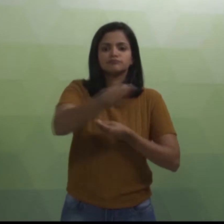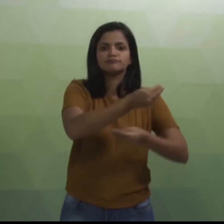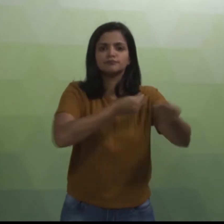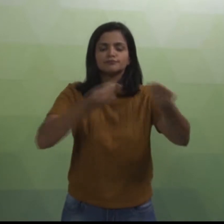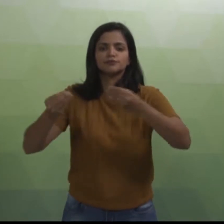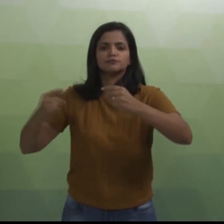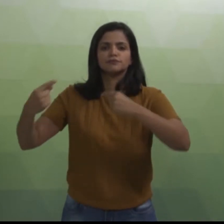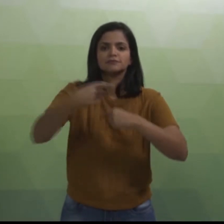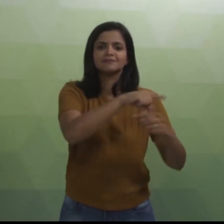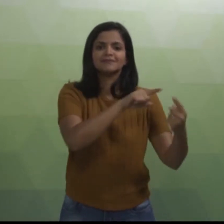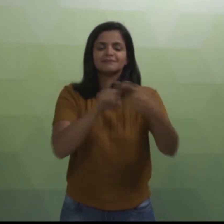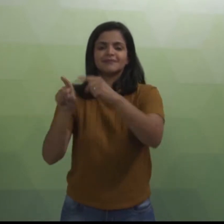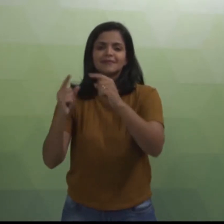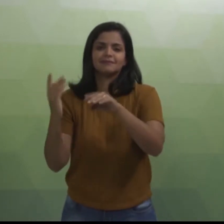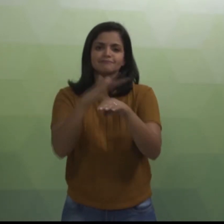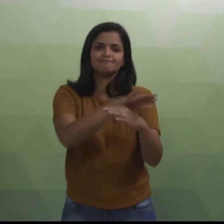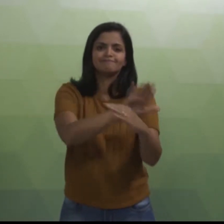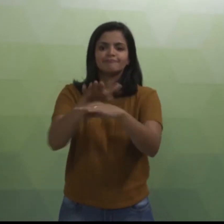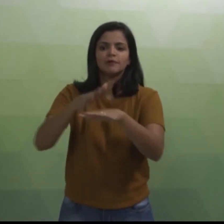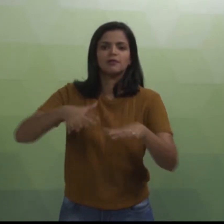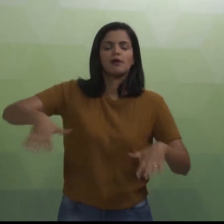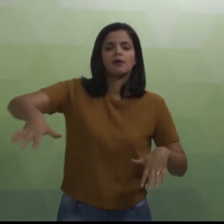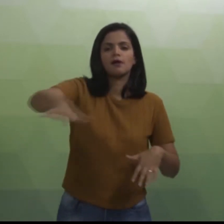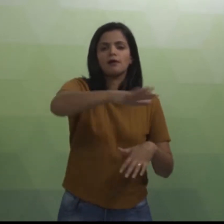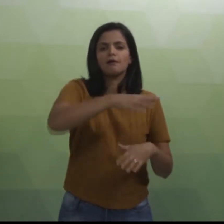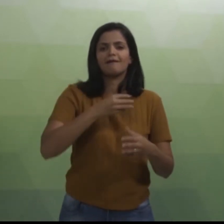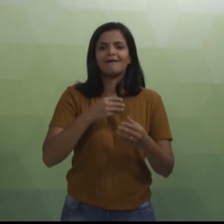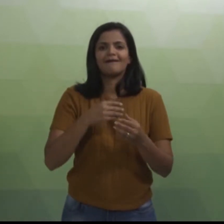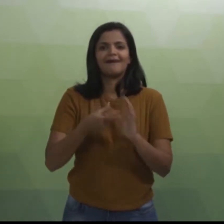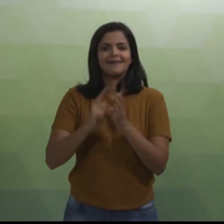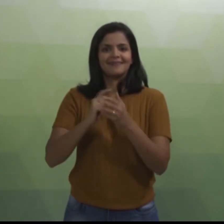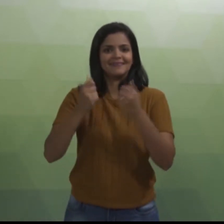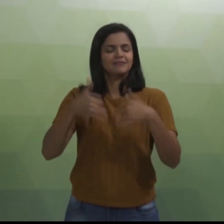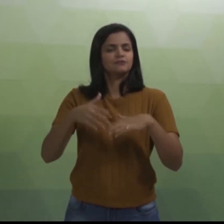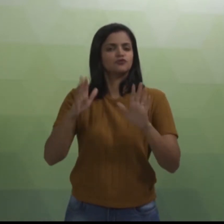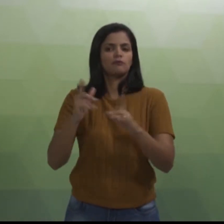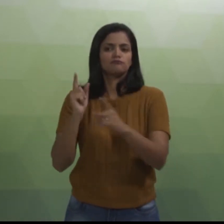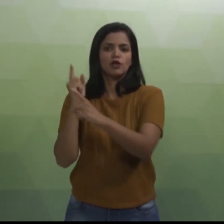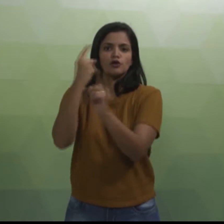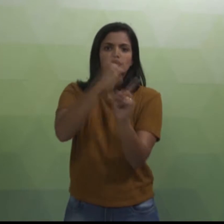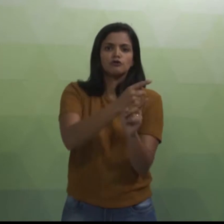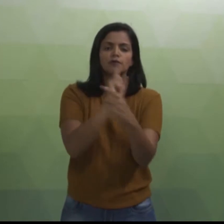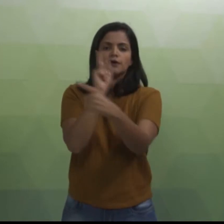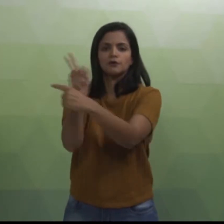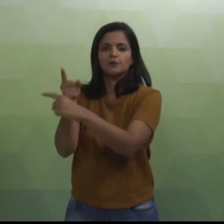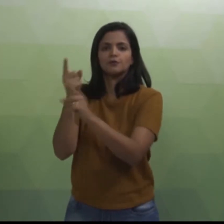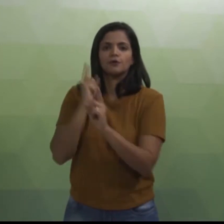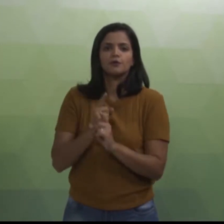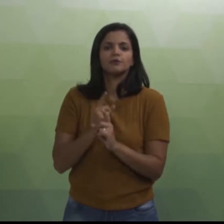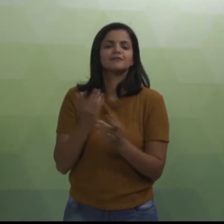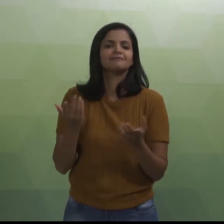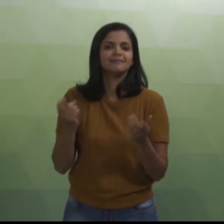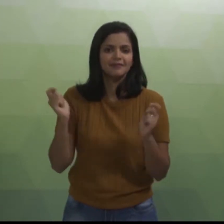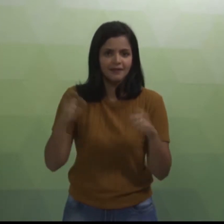há a utilização desse espaço, há uma troca, conforme eu já havia falado com vocês.